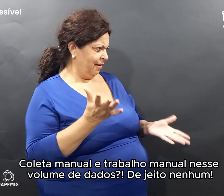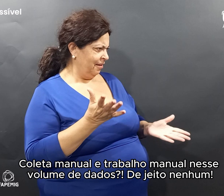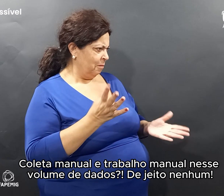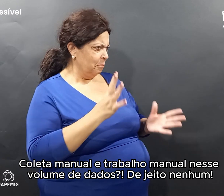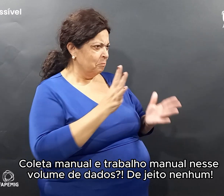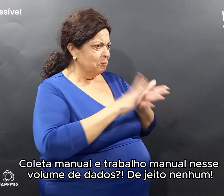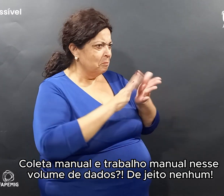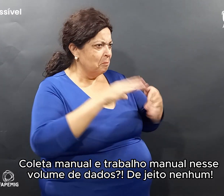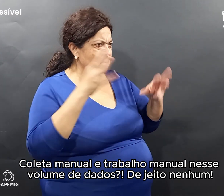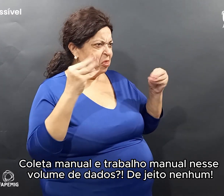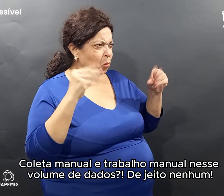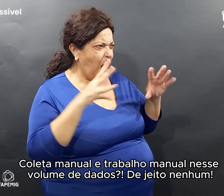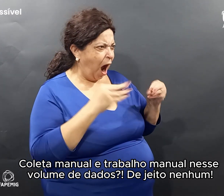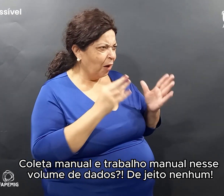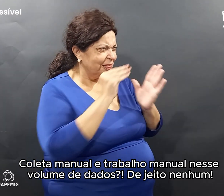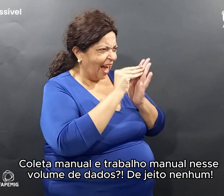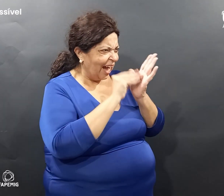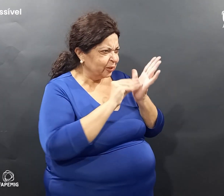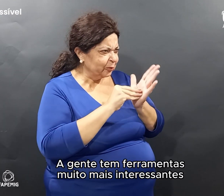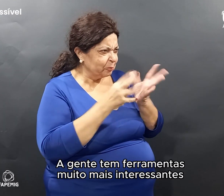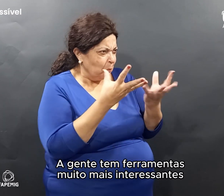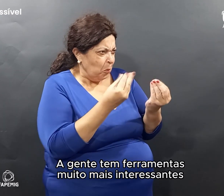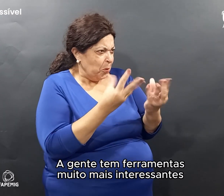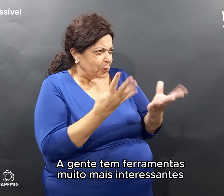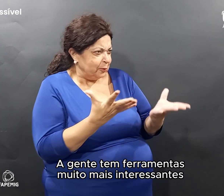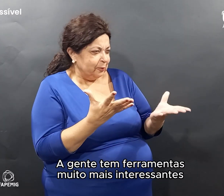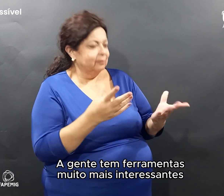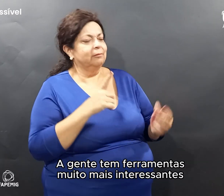nesse volume de dados de jeito nenhum. A gente tem ferramentas muito mais